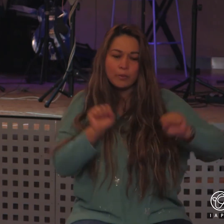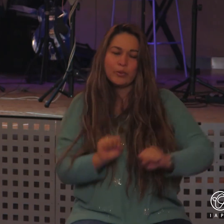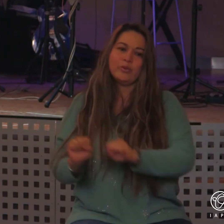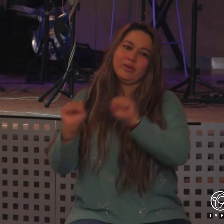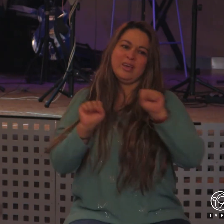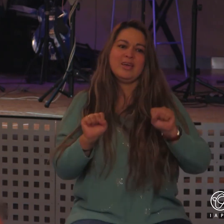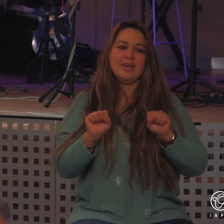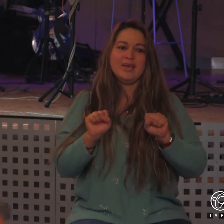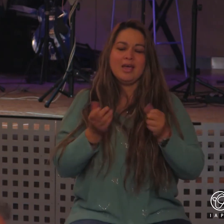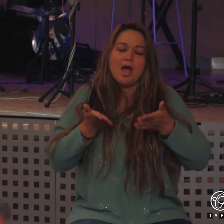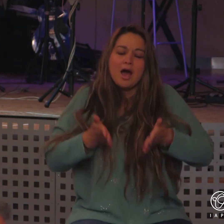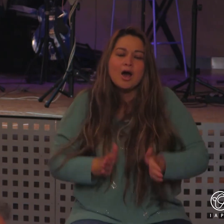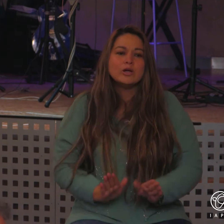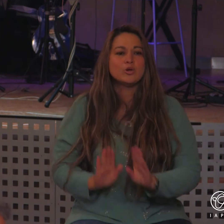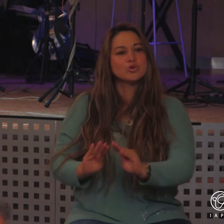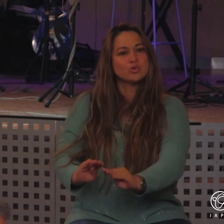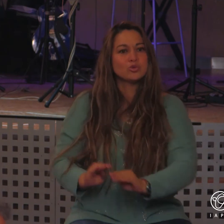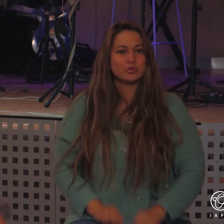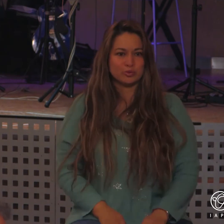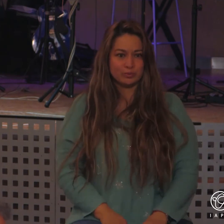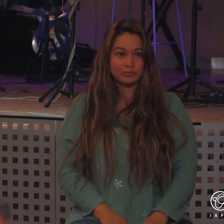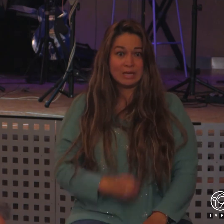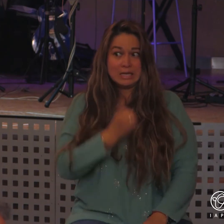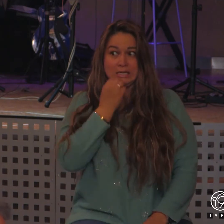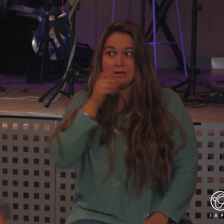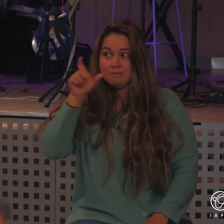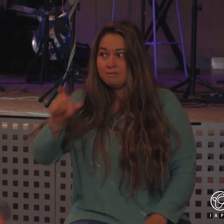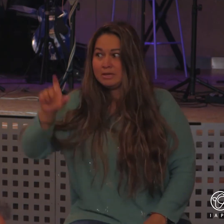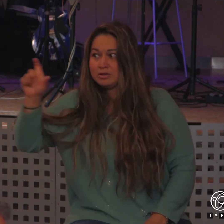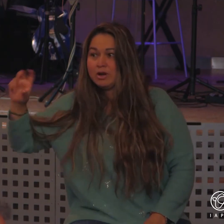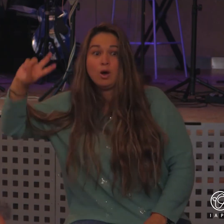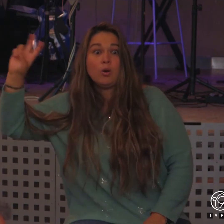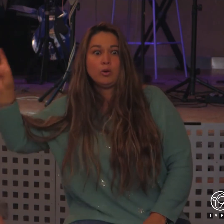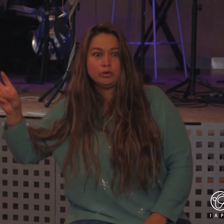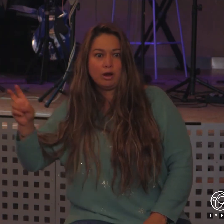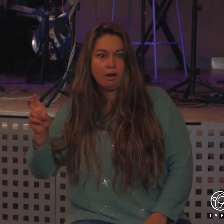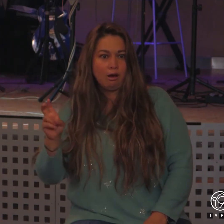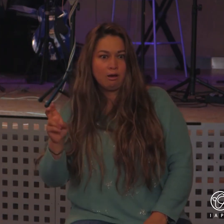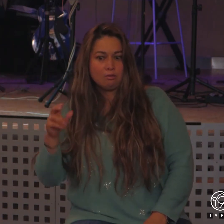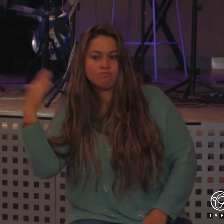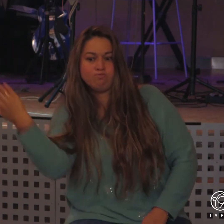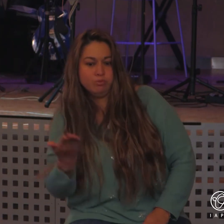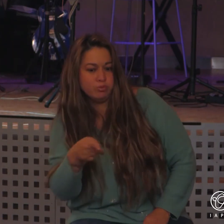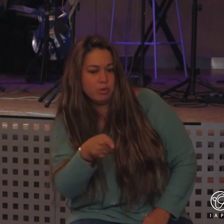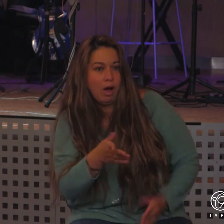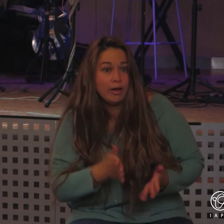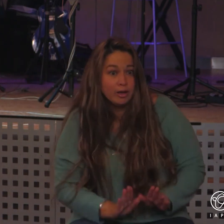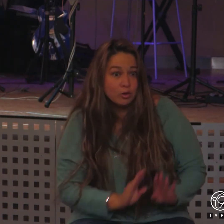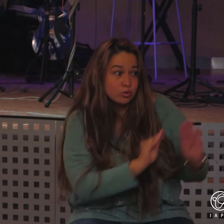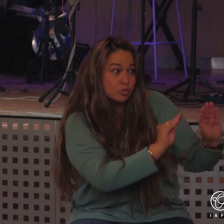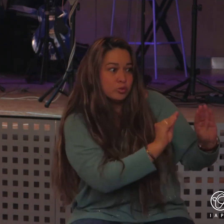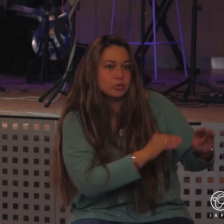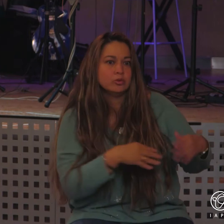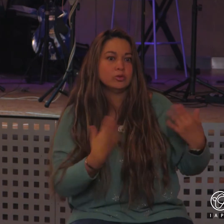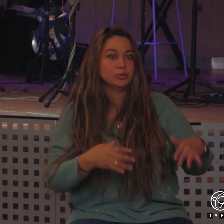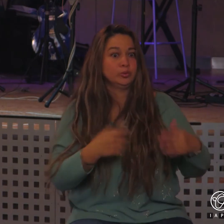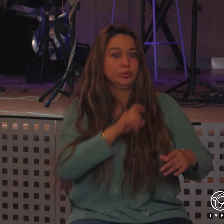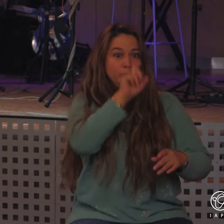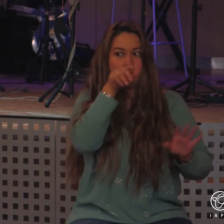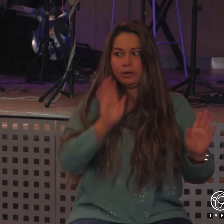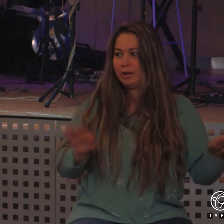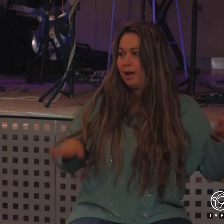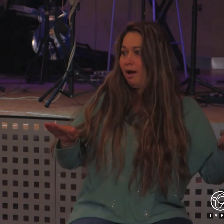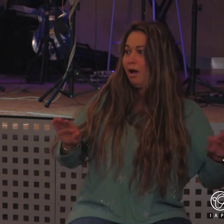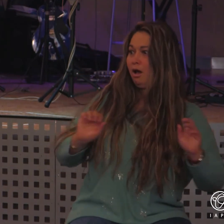nadie atacar a uno de los polluelos que se va a enterar lo que es capaz de hacer un águila. Y lo